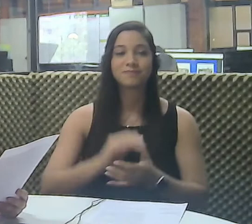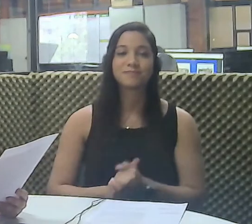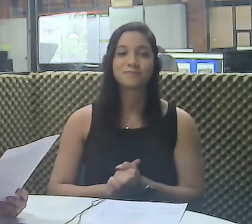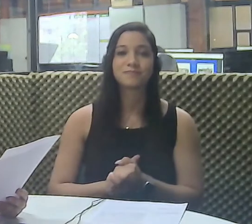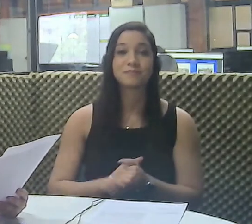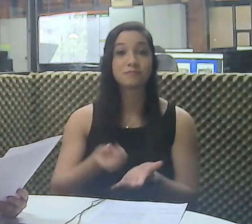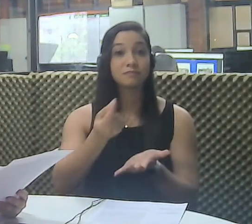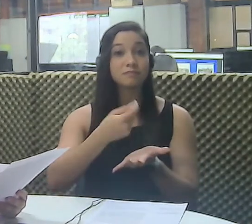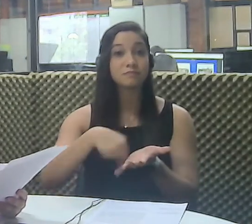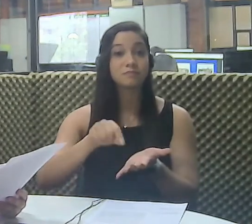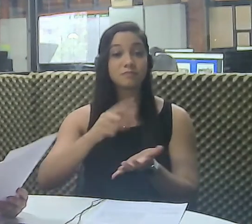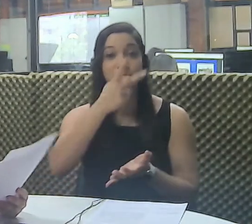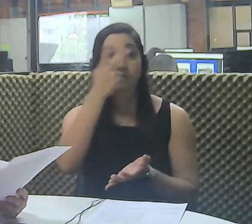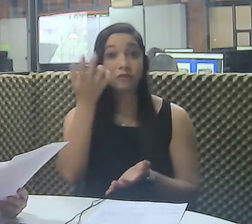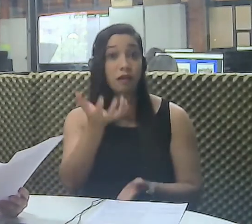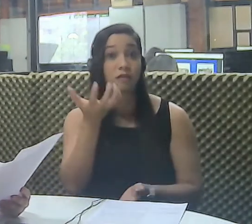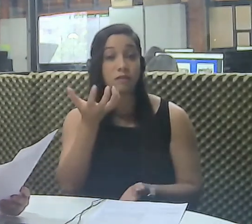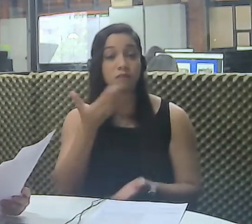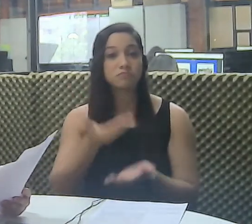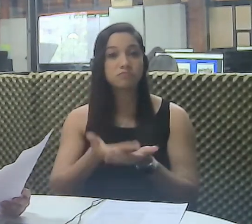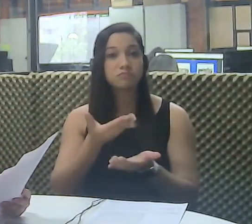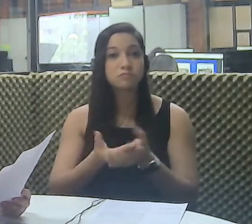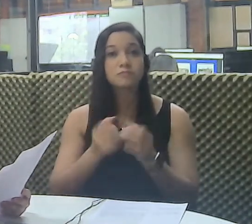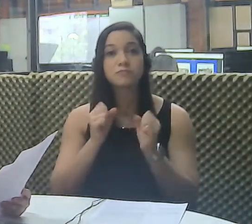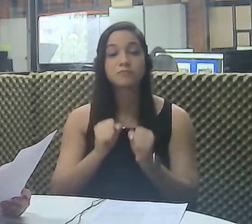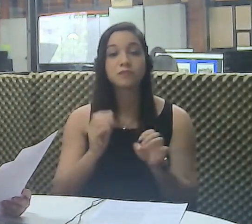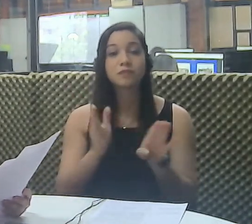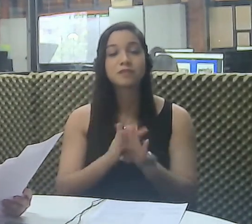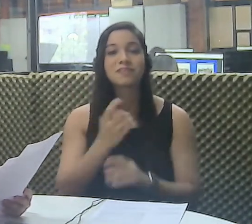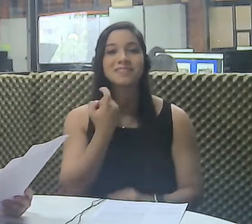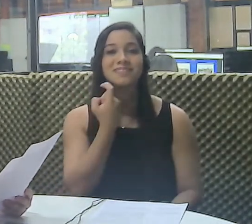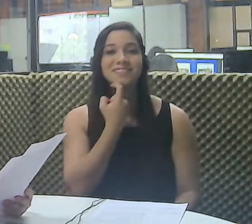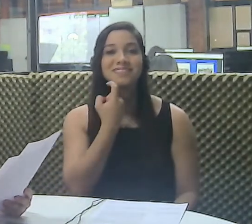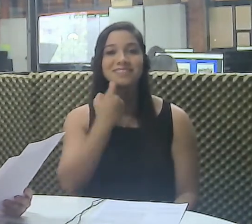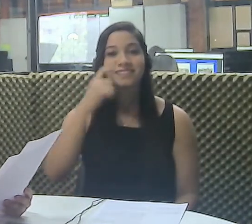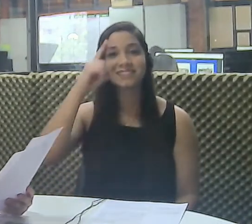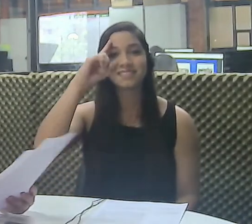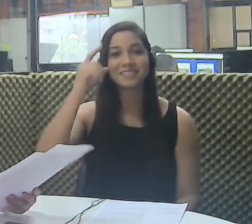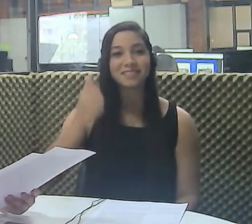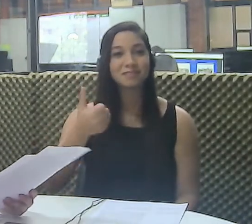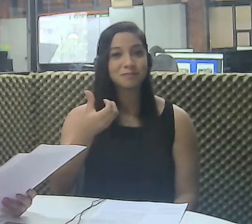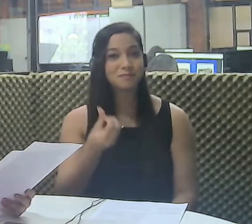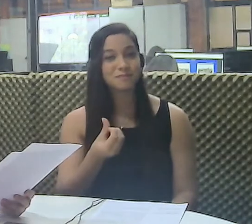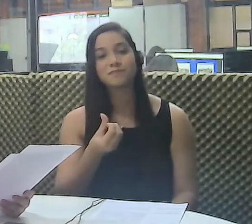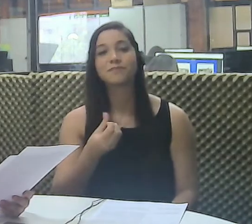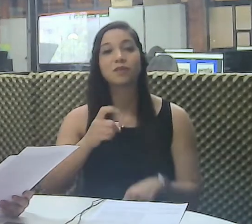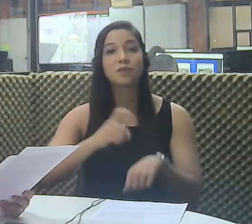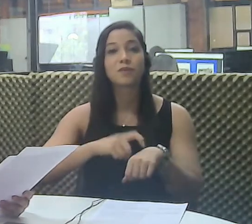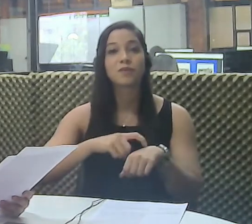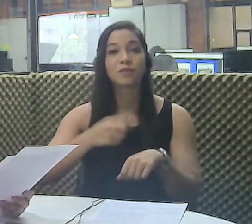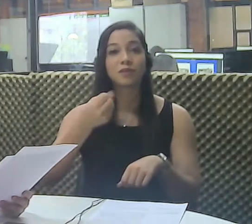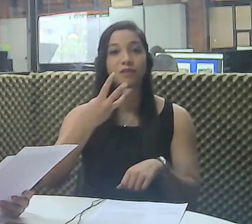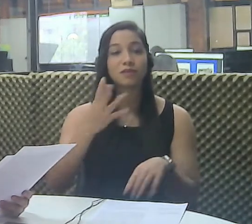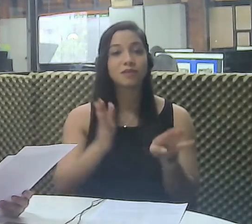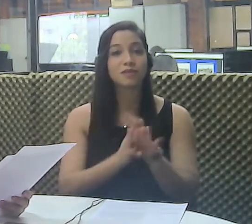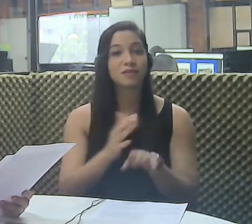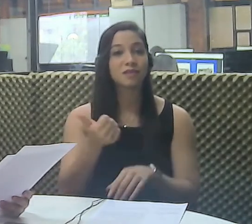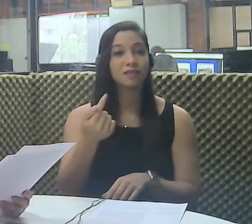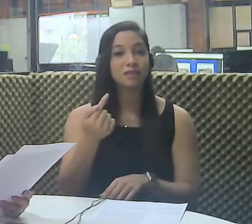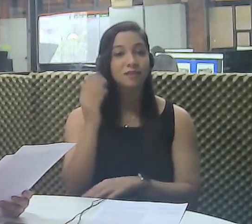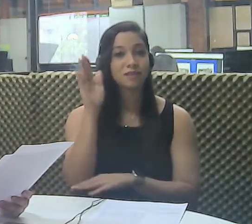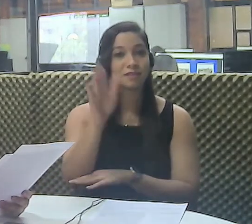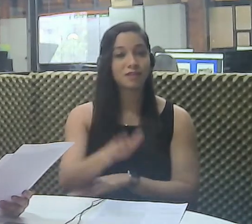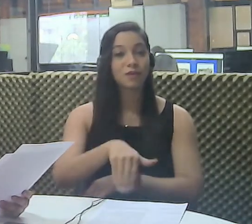as inscrições dos interessados podem ser feitas até sexta-feira agora dia 16 da uma hora da tarde até às